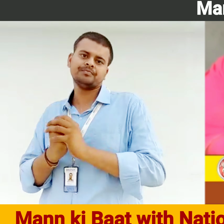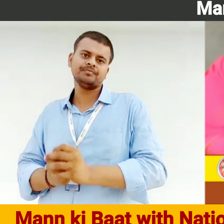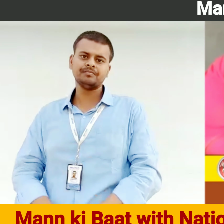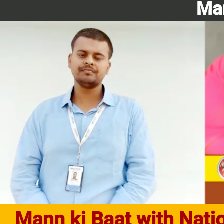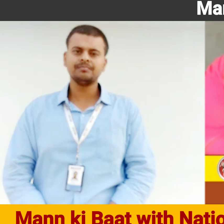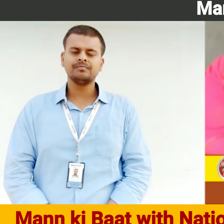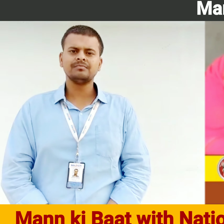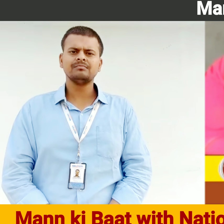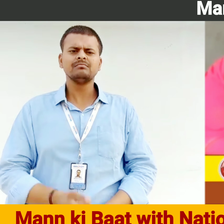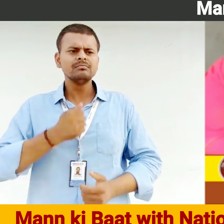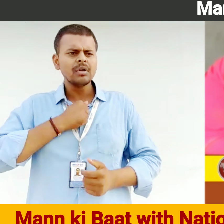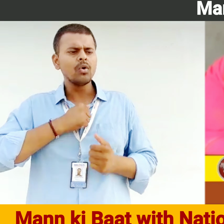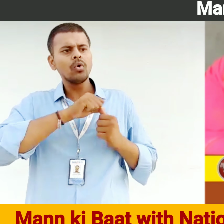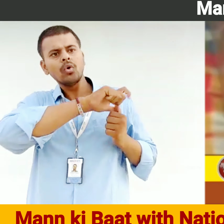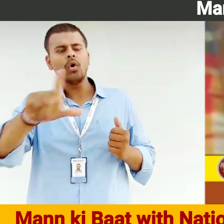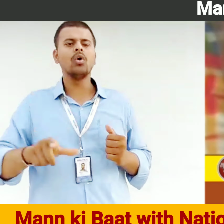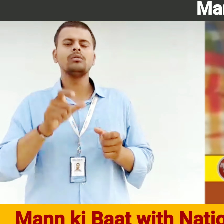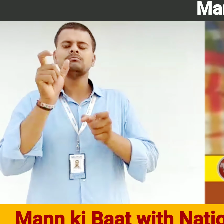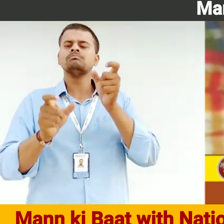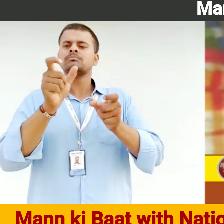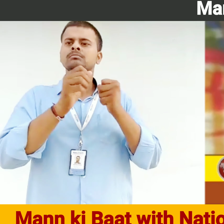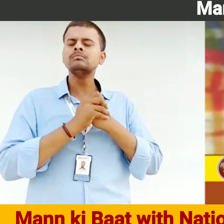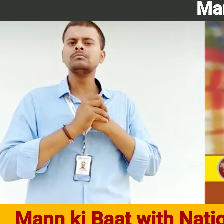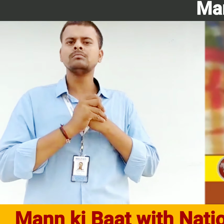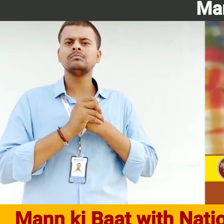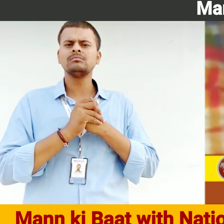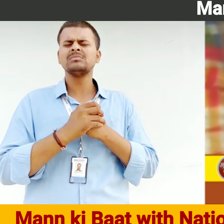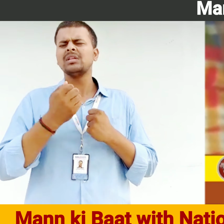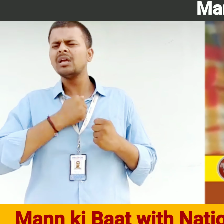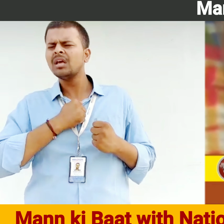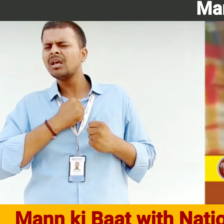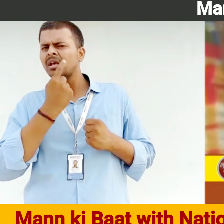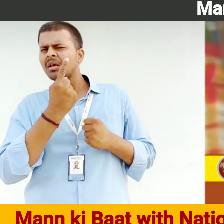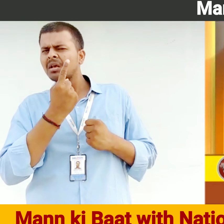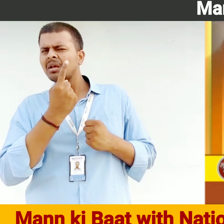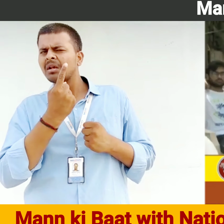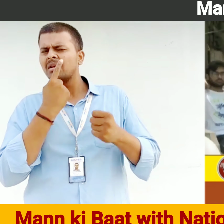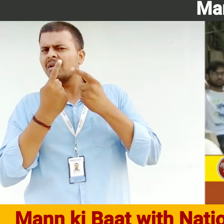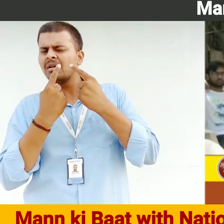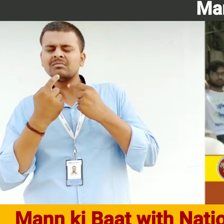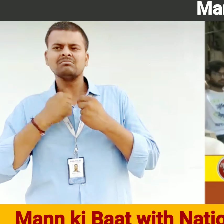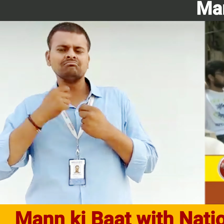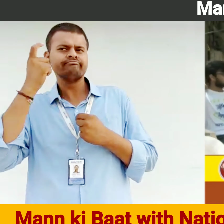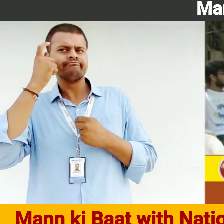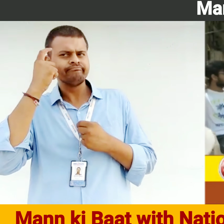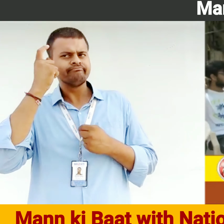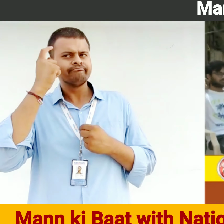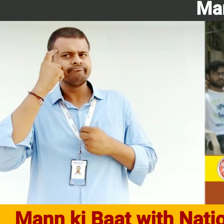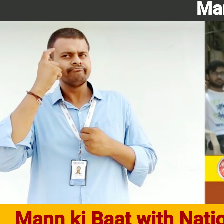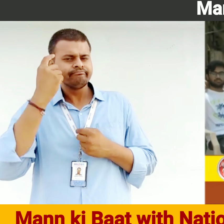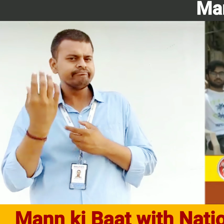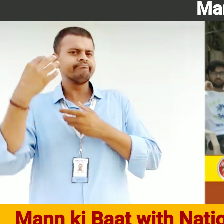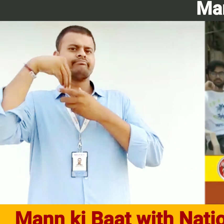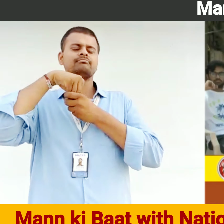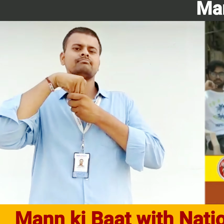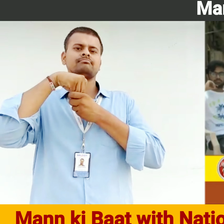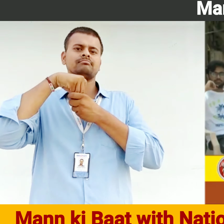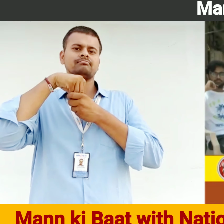हूं। मेरे प्यारे देशवासियों, एक और बात जो मेरे मन को छू गई है वो